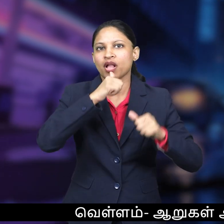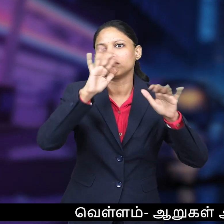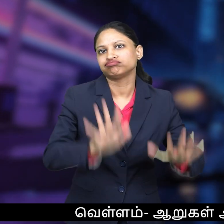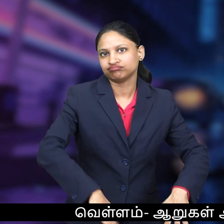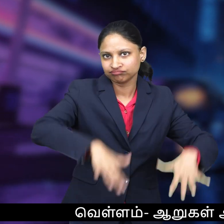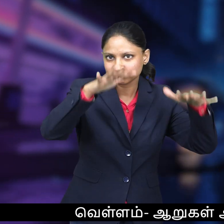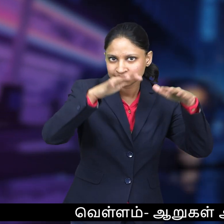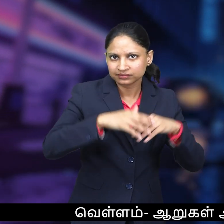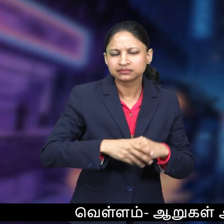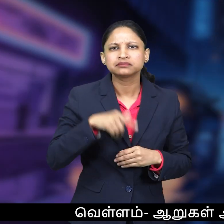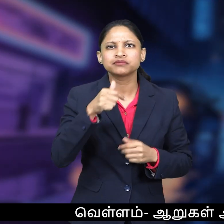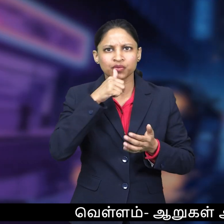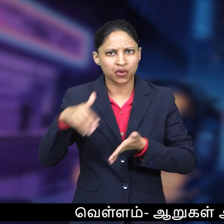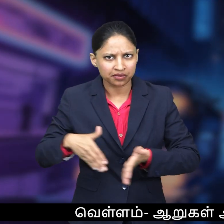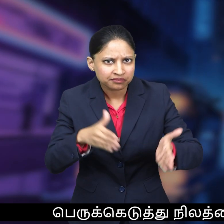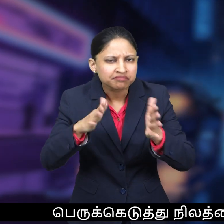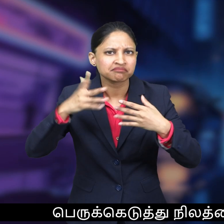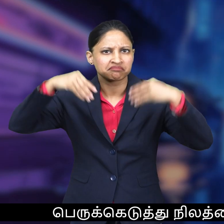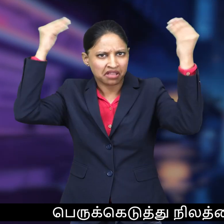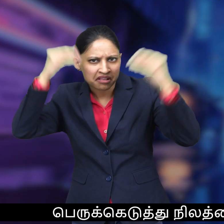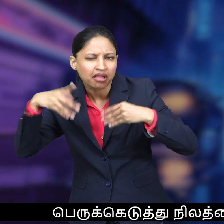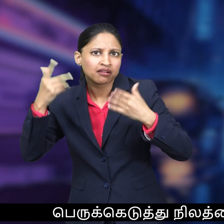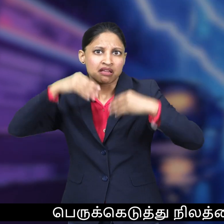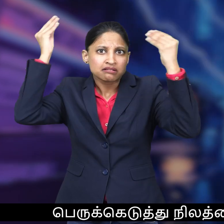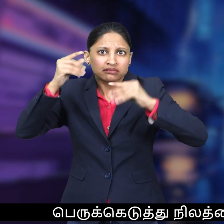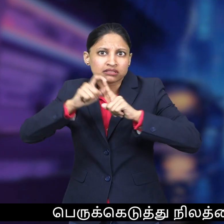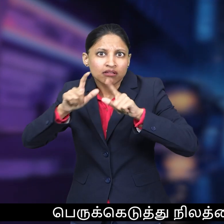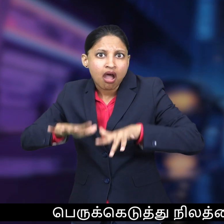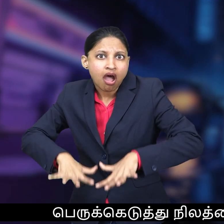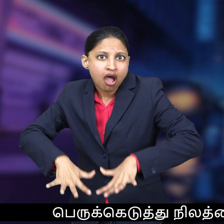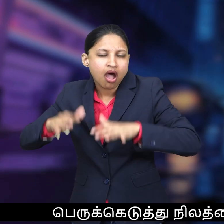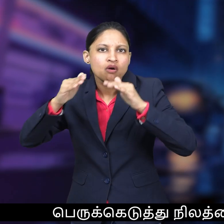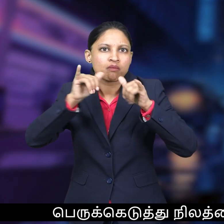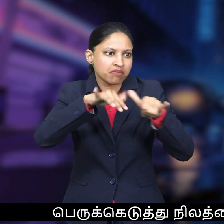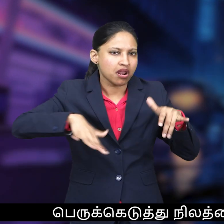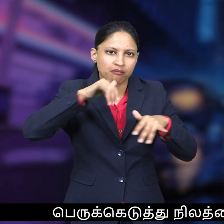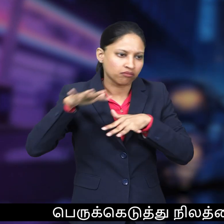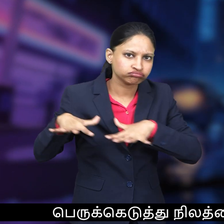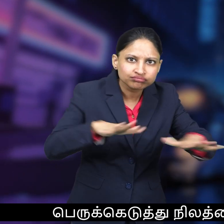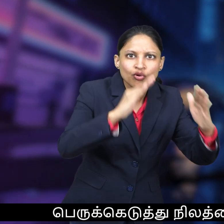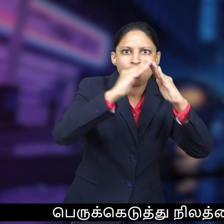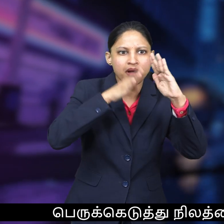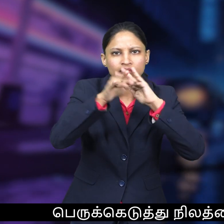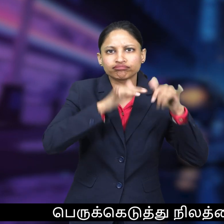வெள்ளம், ஆறுகள் மற்றும் மழையிலிருந்து வரும் நிலத்தை சூழ்ந்து வீடுகளுக்குள் நுழையும்.